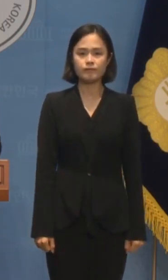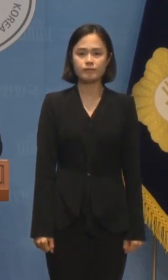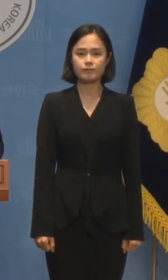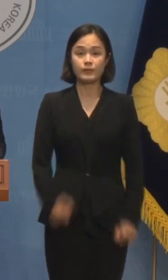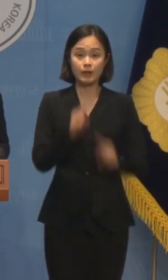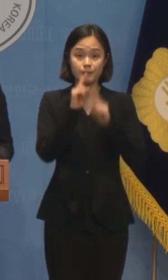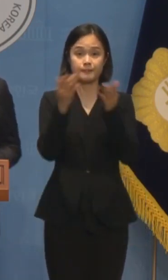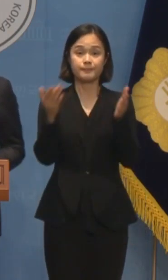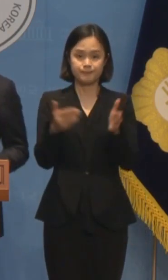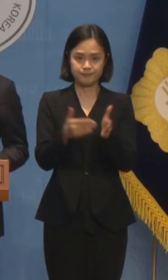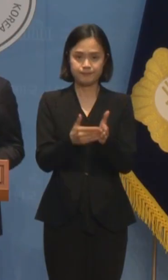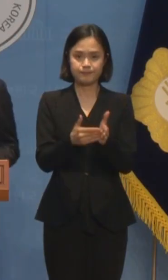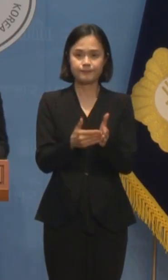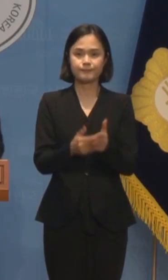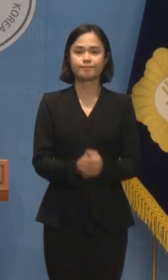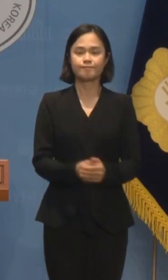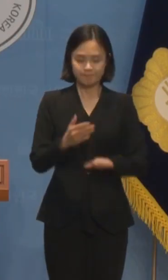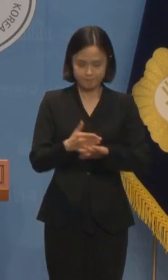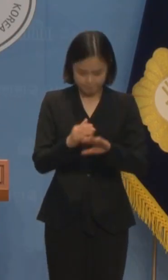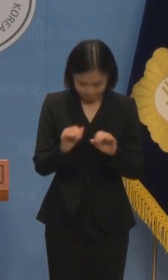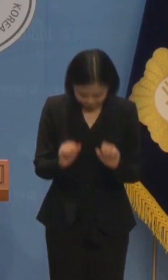이상입니다. 고맙습니다.